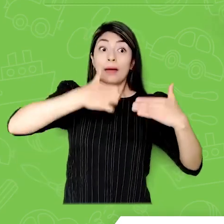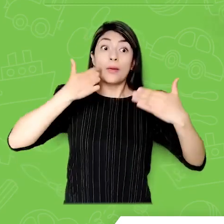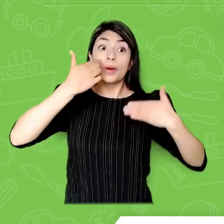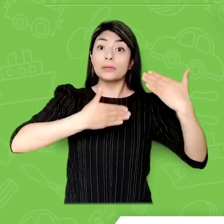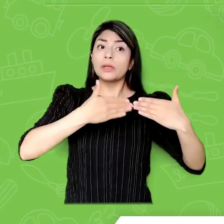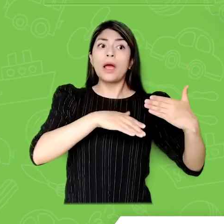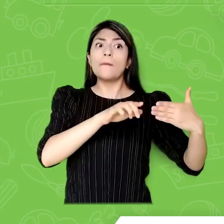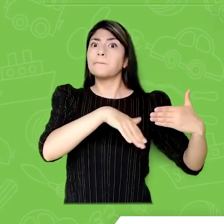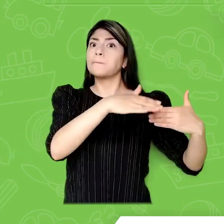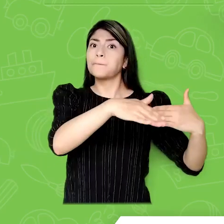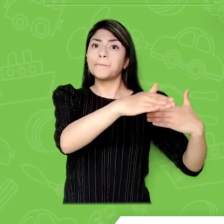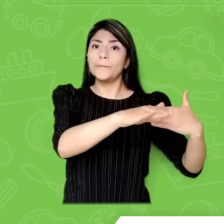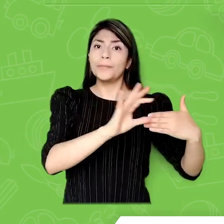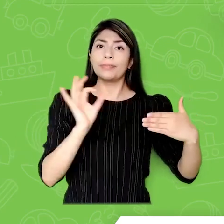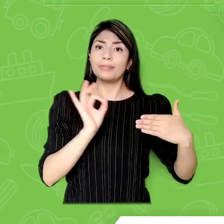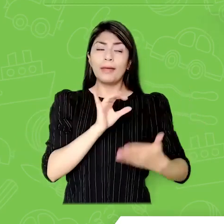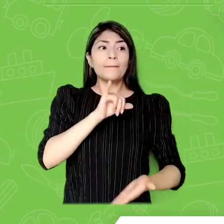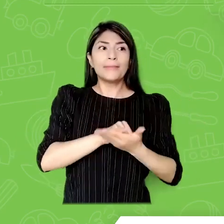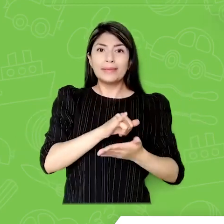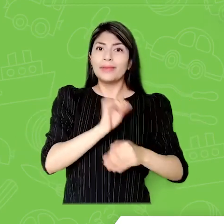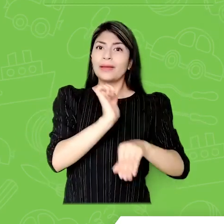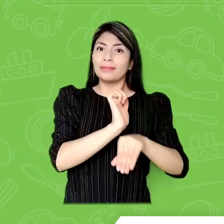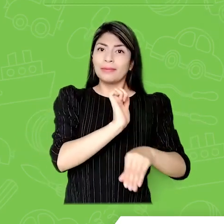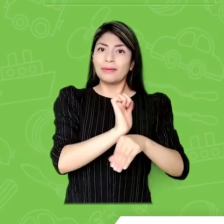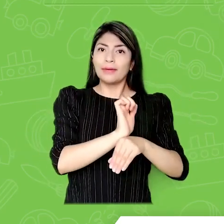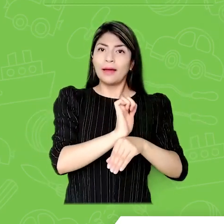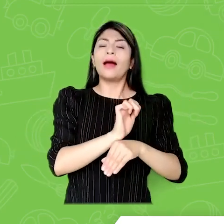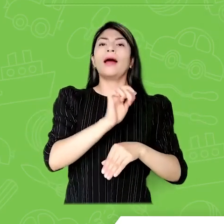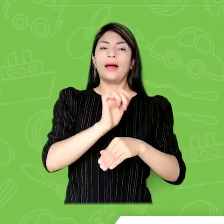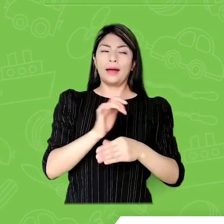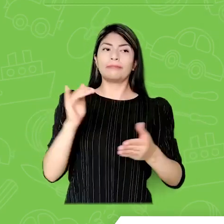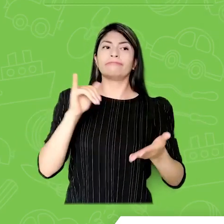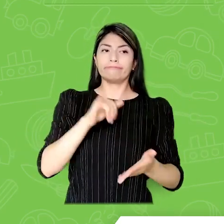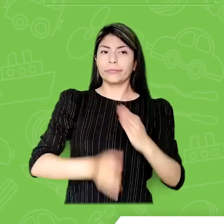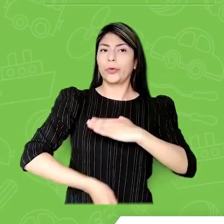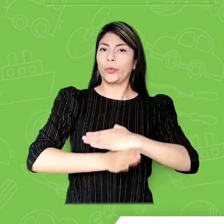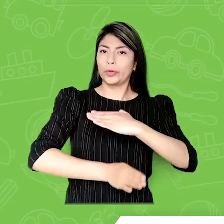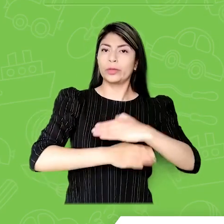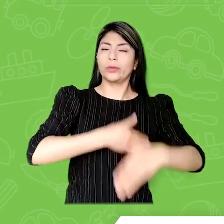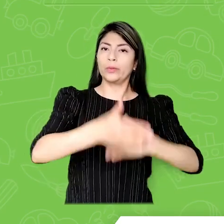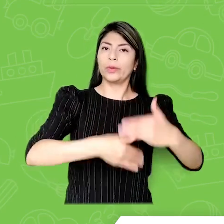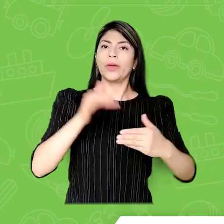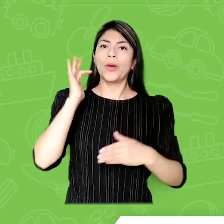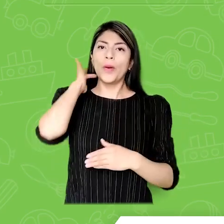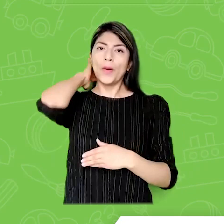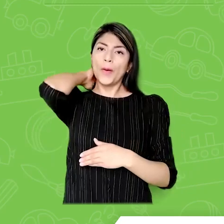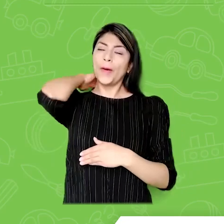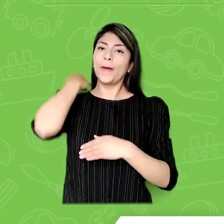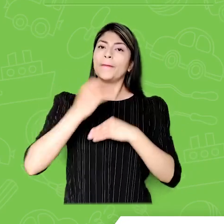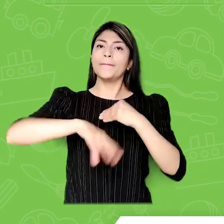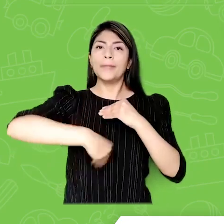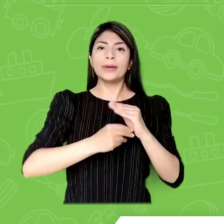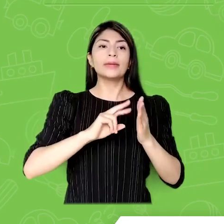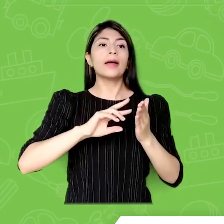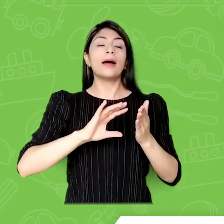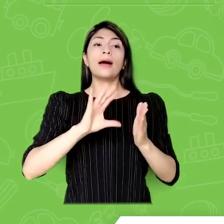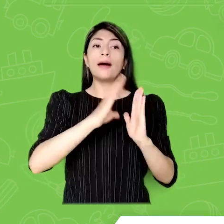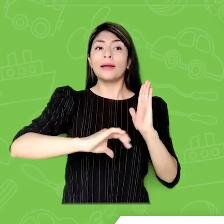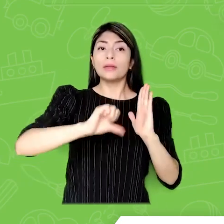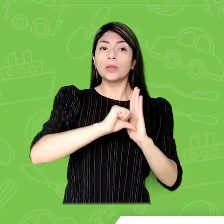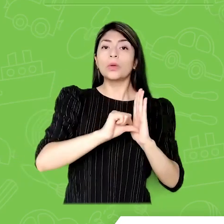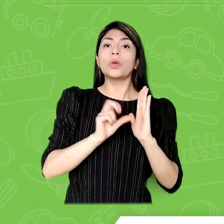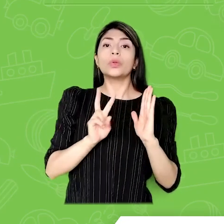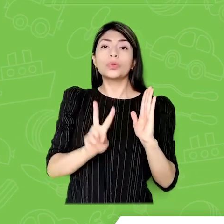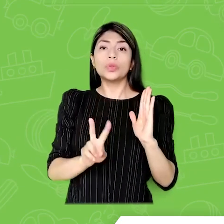concurso en la misma entidad. A su vez, el parágrafo 2 del artículo 263 de la precitada citada